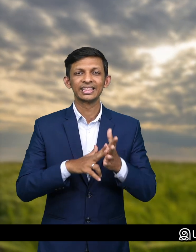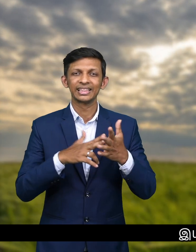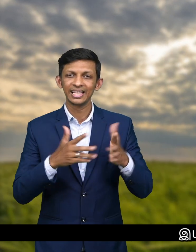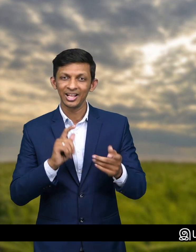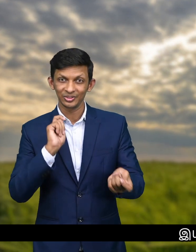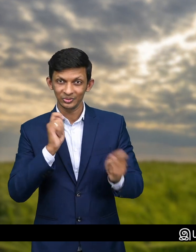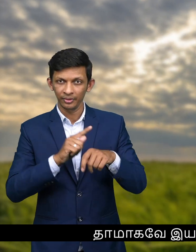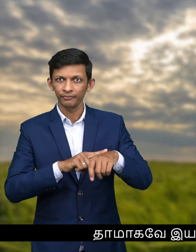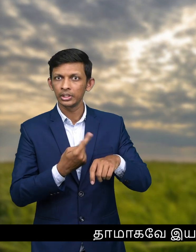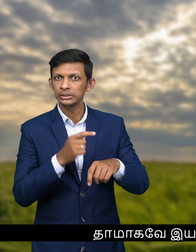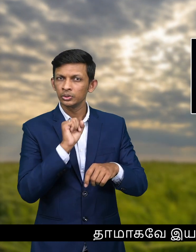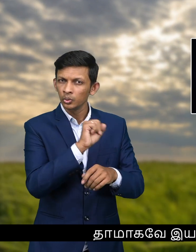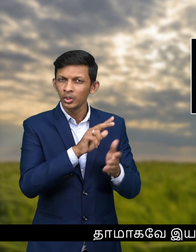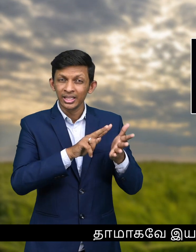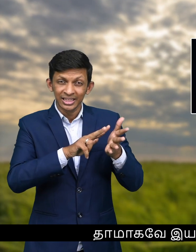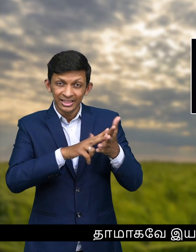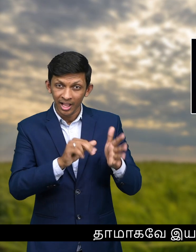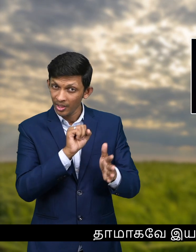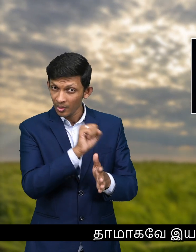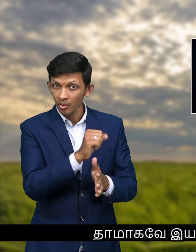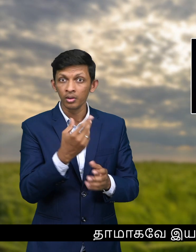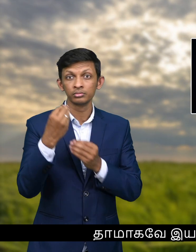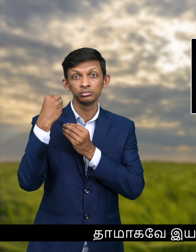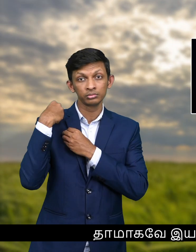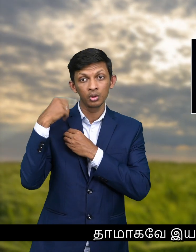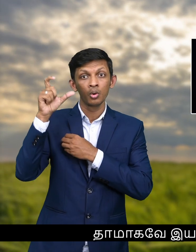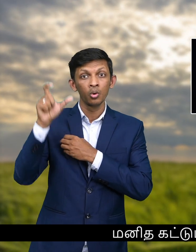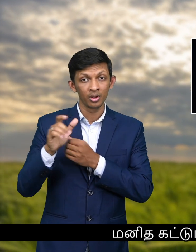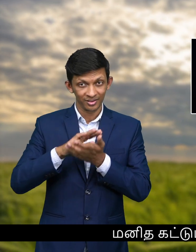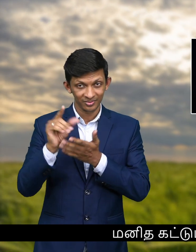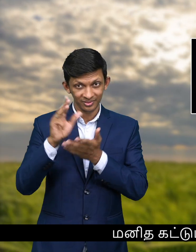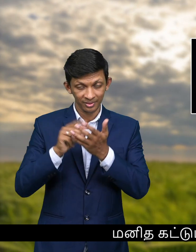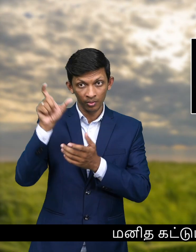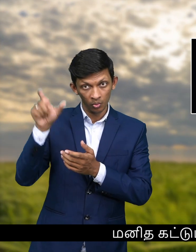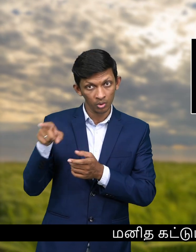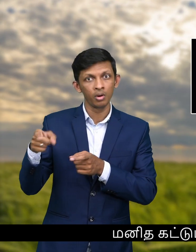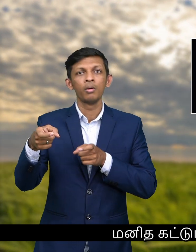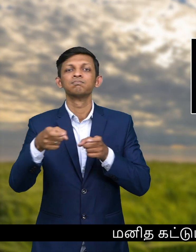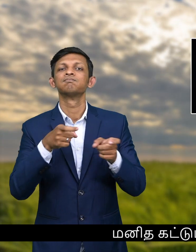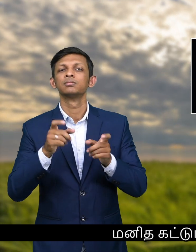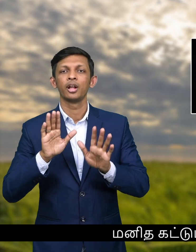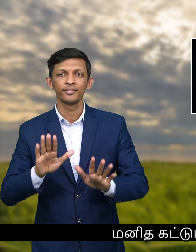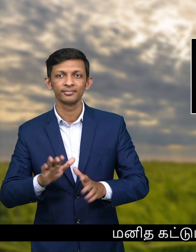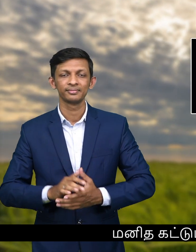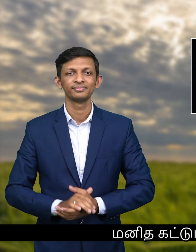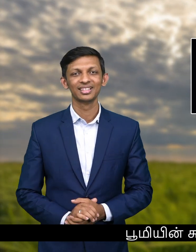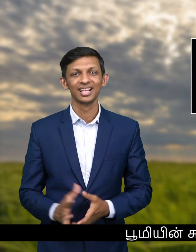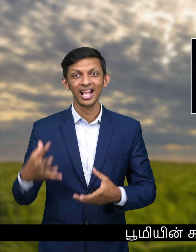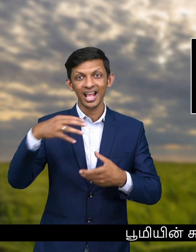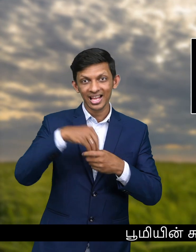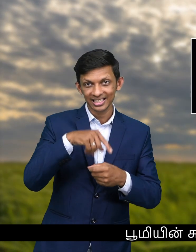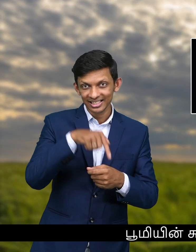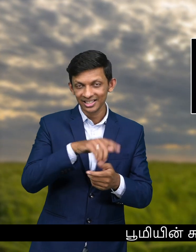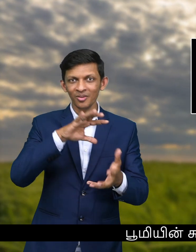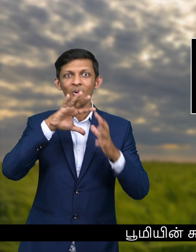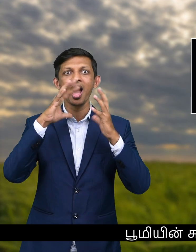இயற்கை மாற்றங்கள் தாமாகவே இயற்கையில் நிகழ்கின்றன மற்றும் மனித கட்டுப்பாட்டிற்கு அப்பாற்பட்டவை.